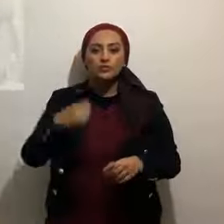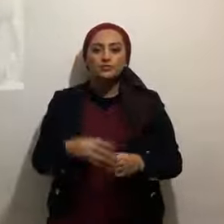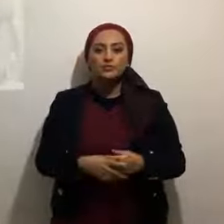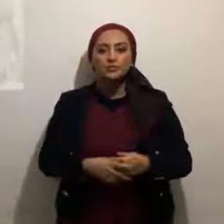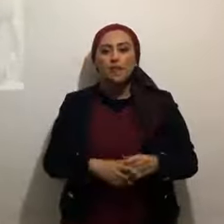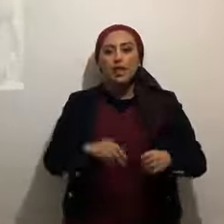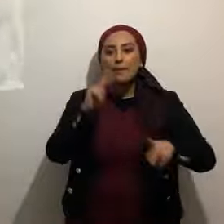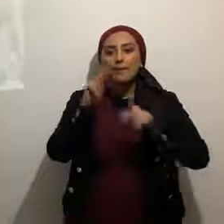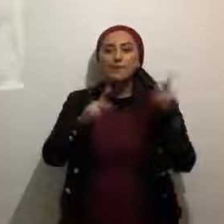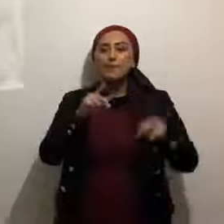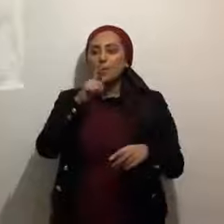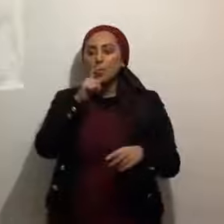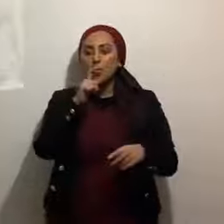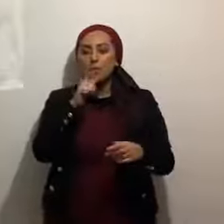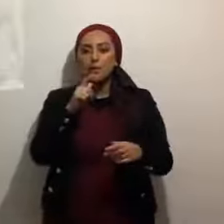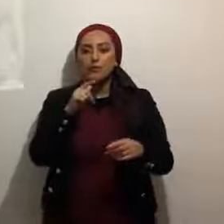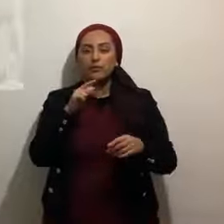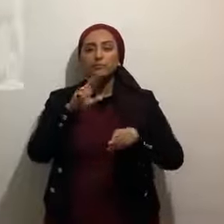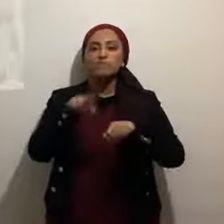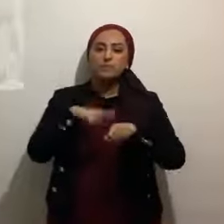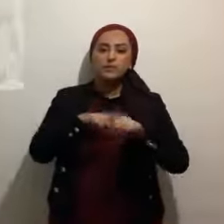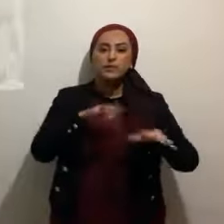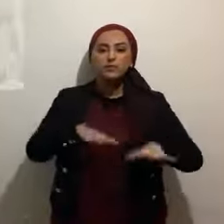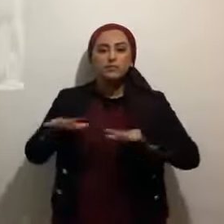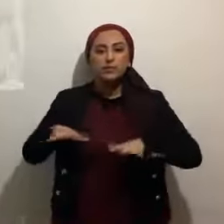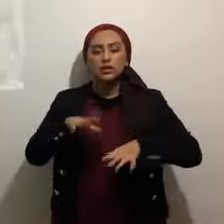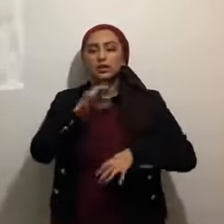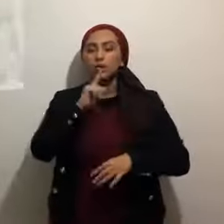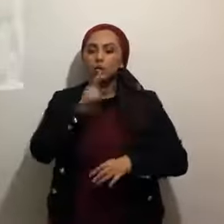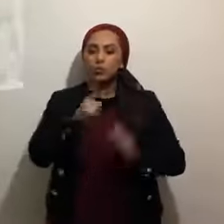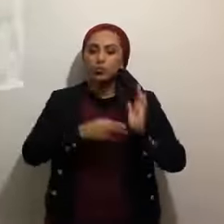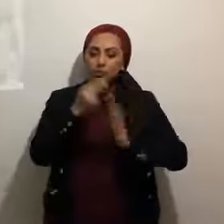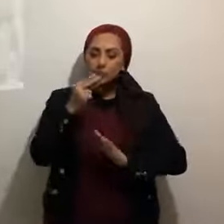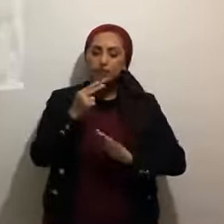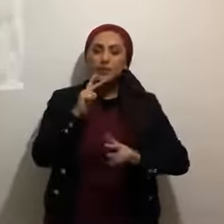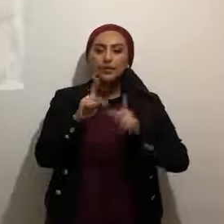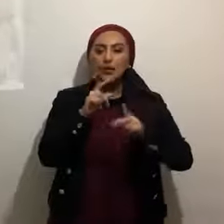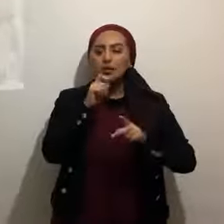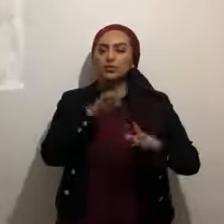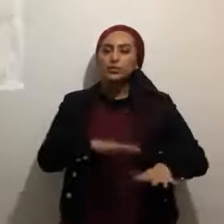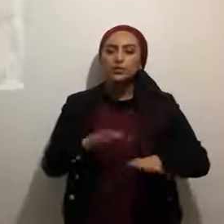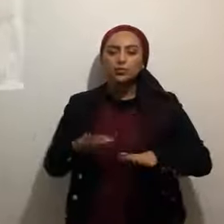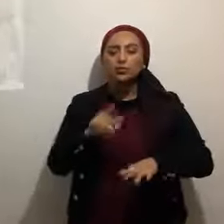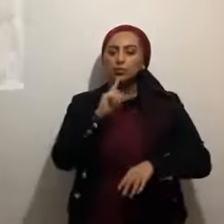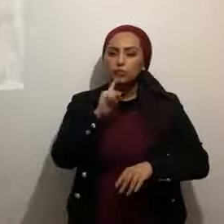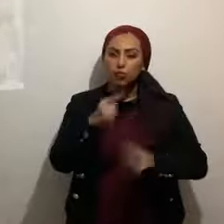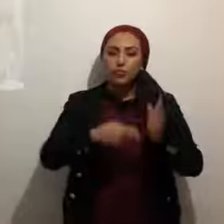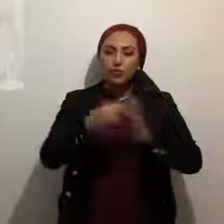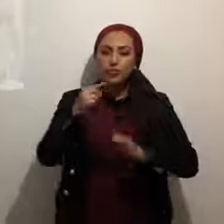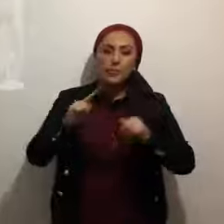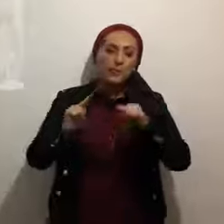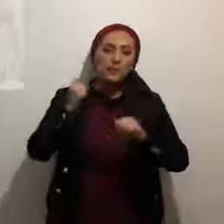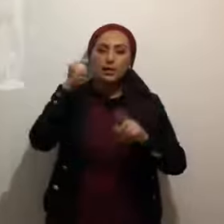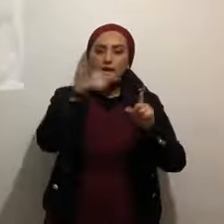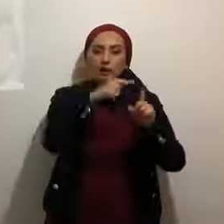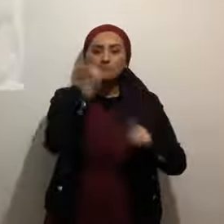sencilla y auténtica. La gente sencilla, la auténtica, es la primera que capta los mandamientos